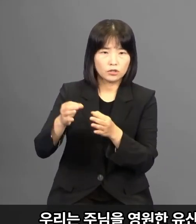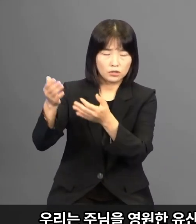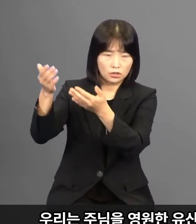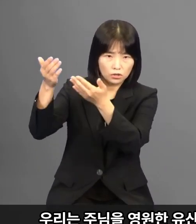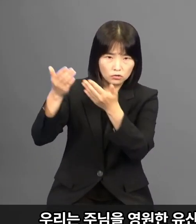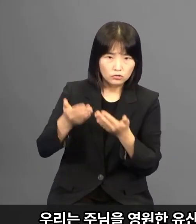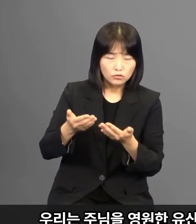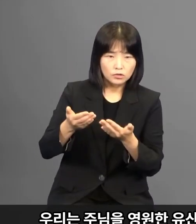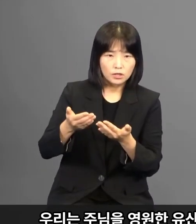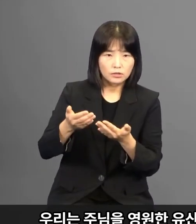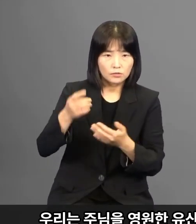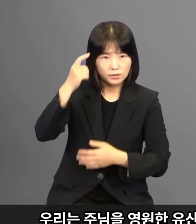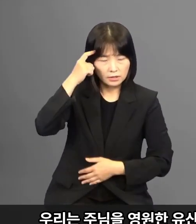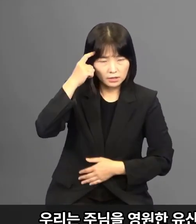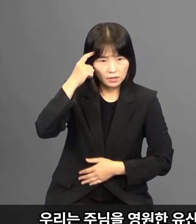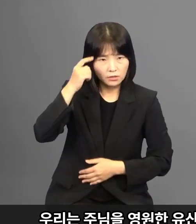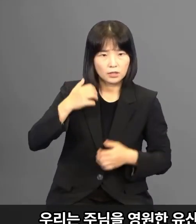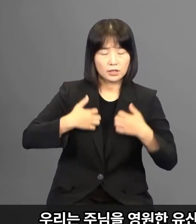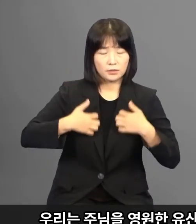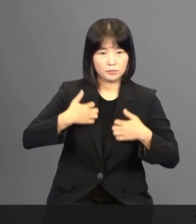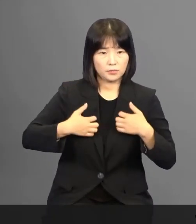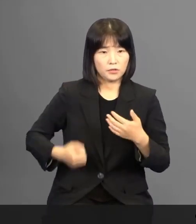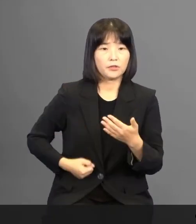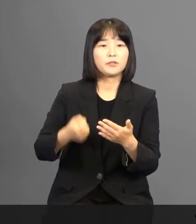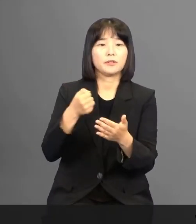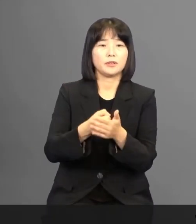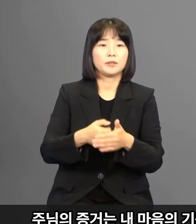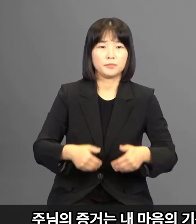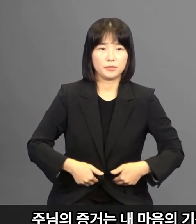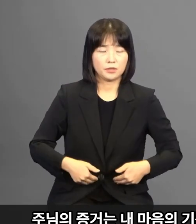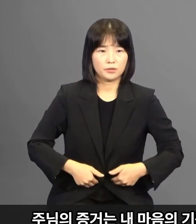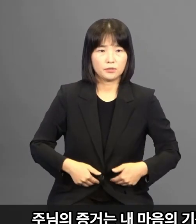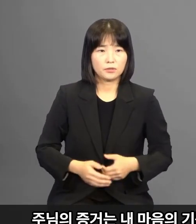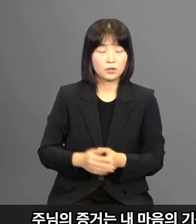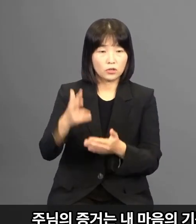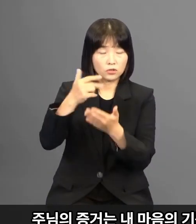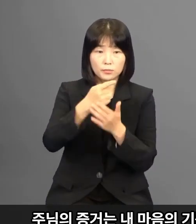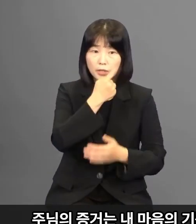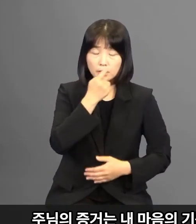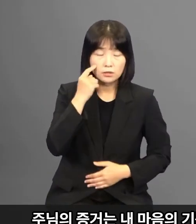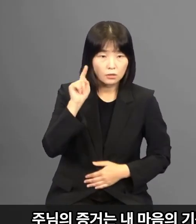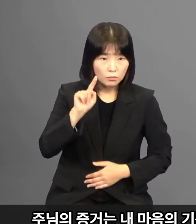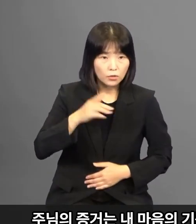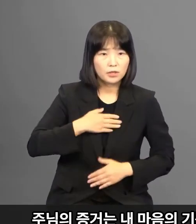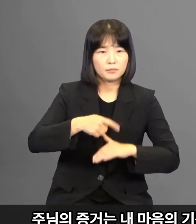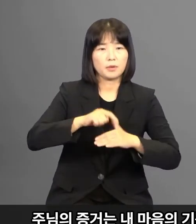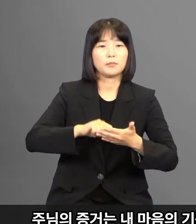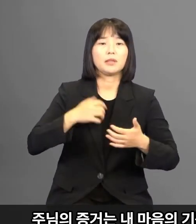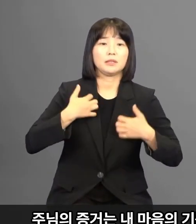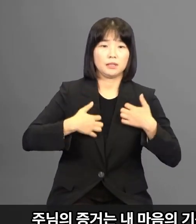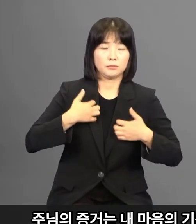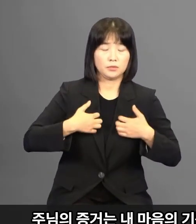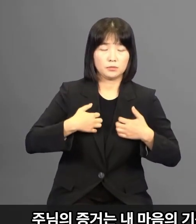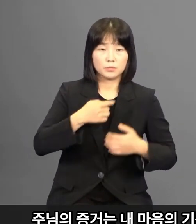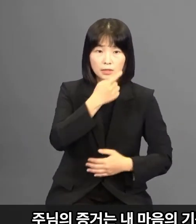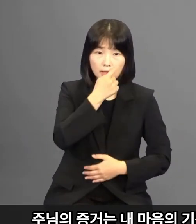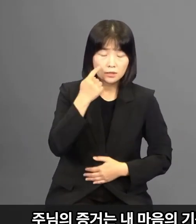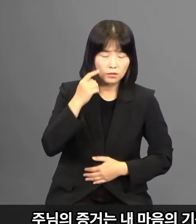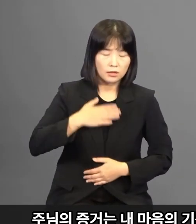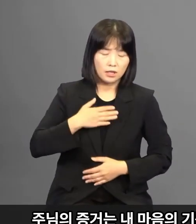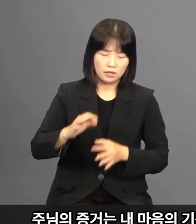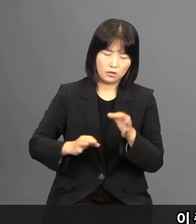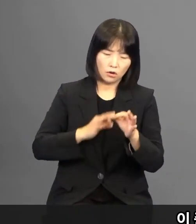유산으로 삼고 기뻐하기로 결단해야 합니다. 111절입니다. 주님의 증거는 내 마음의 기쁨이요. 그 증거는 내